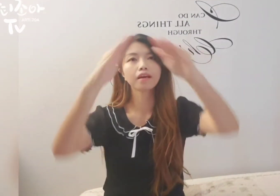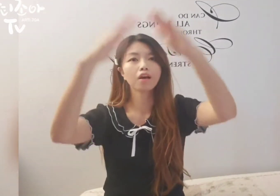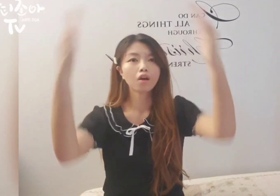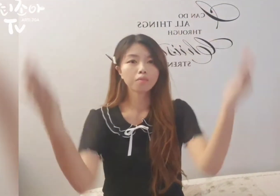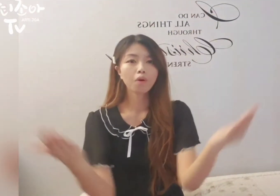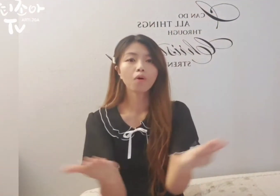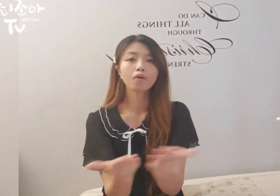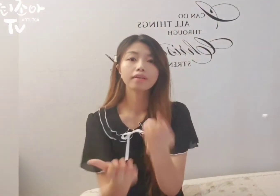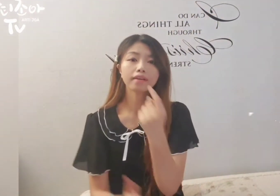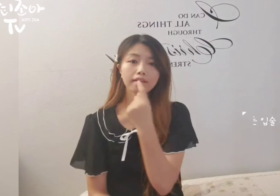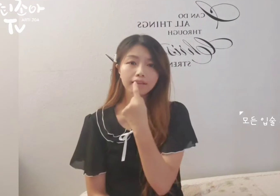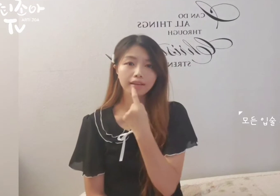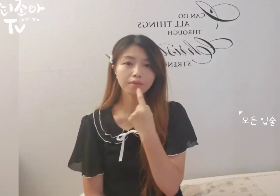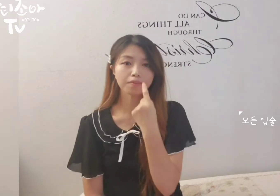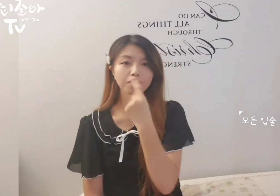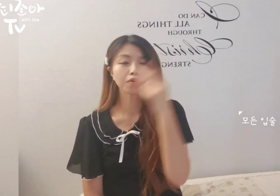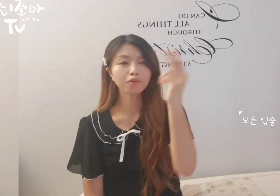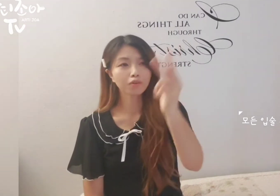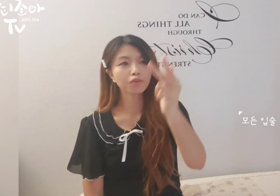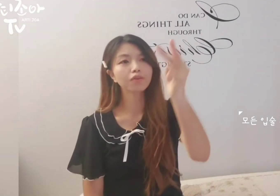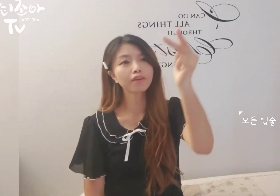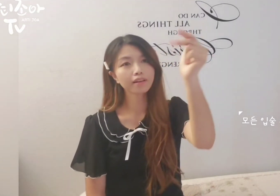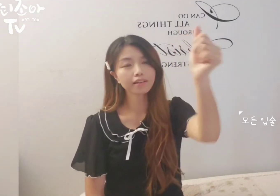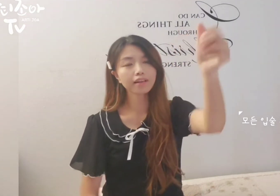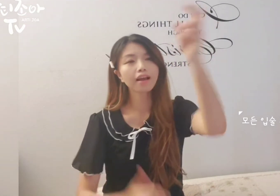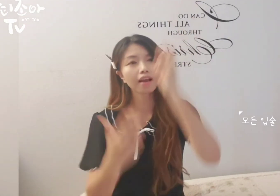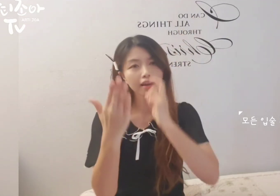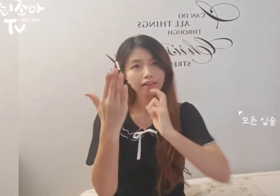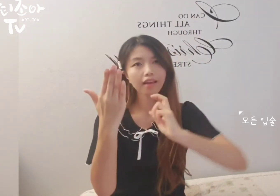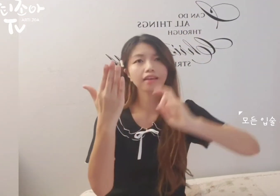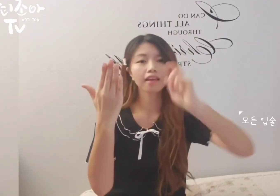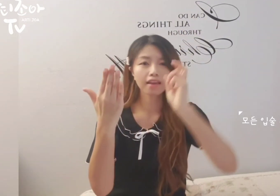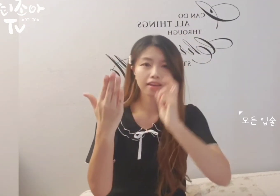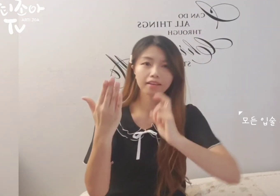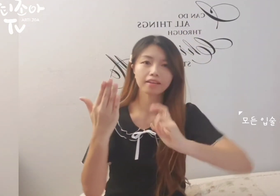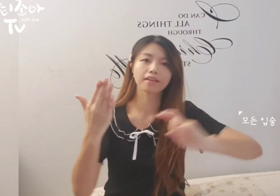모든 입술 주를 찬양해